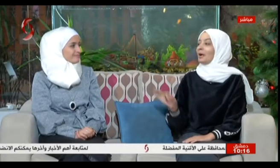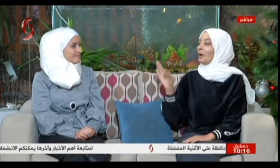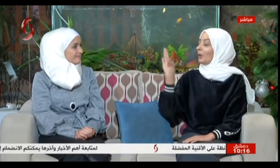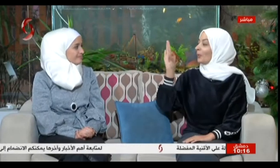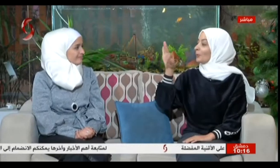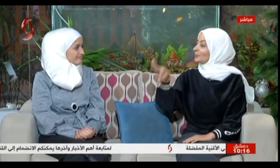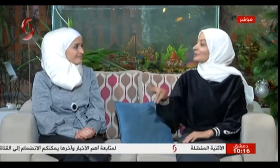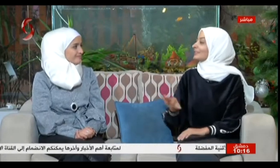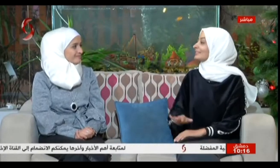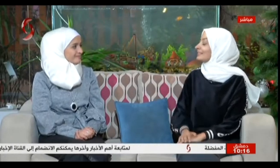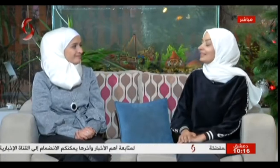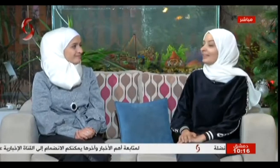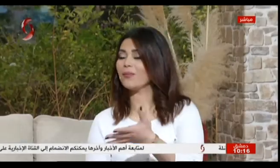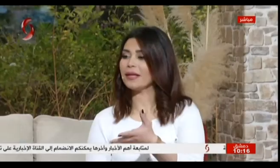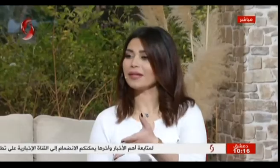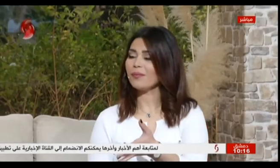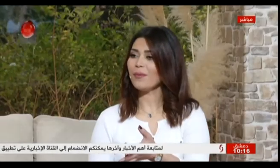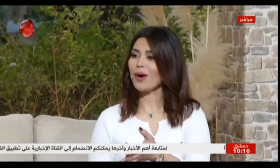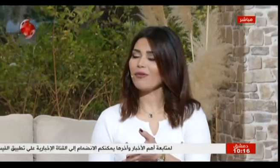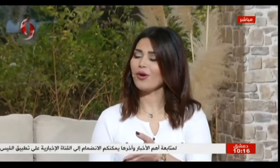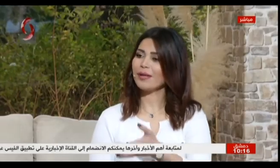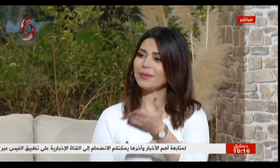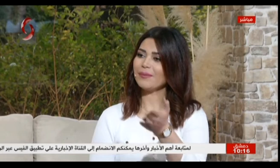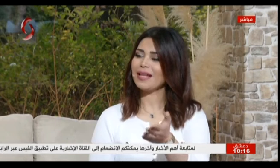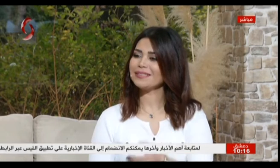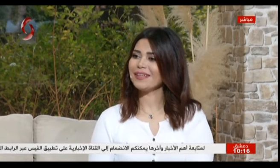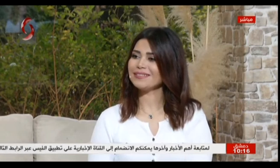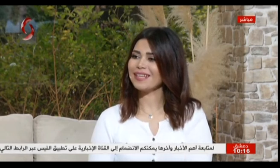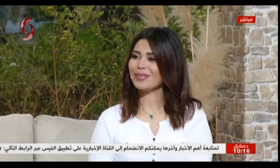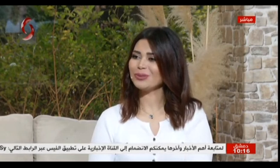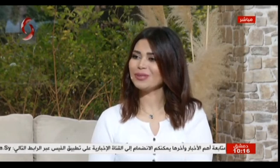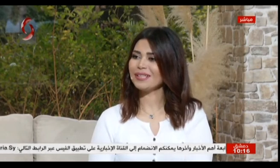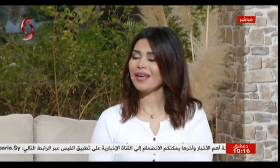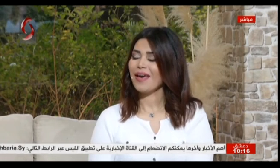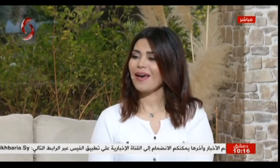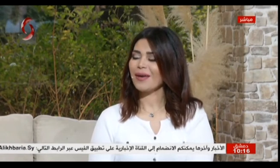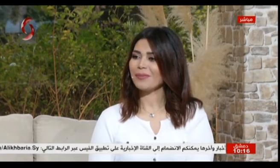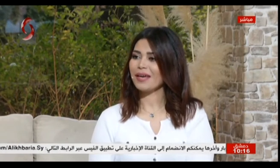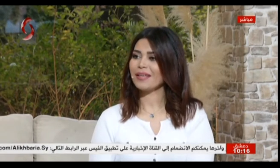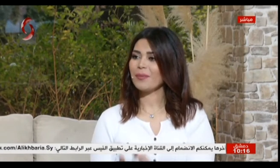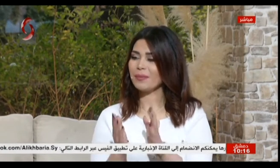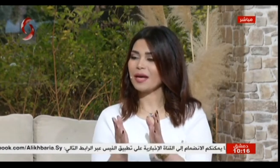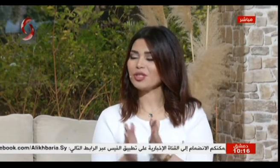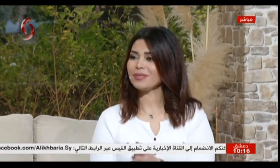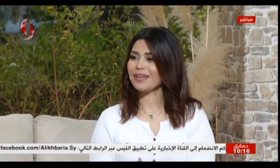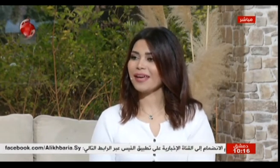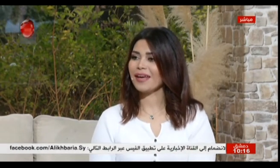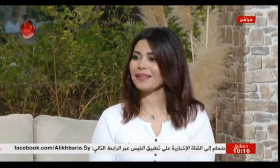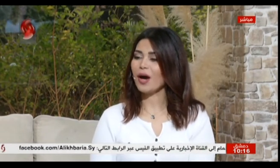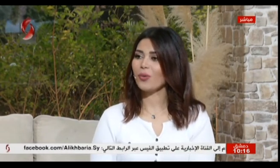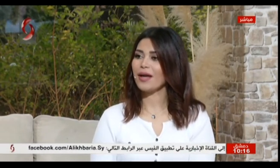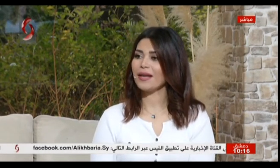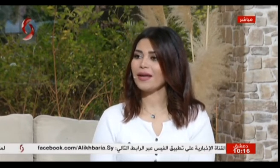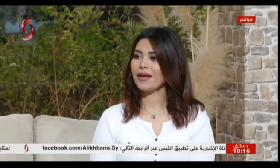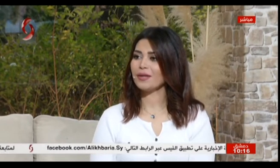يمكن ويمكن الطريق ما بيوقف هون، مثل ما قلتي أنت حتكوني يمكن ماشية